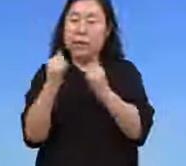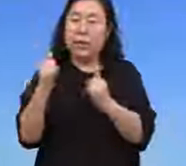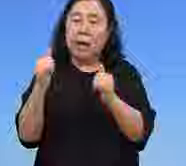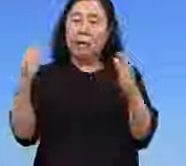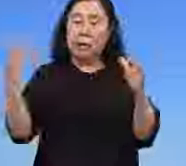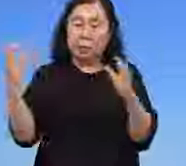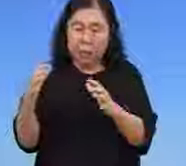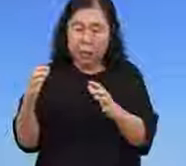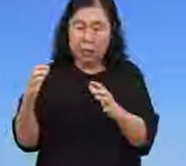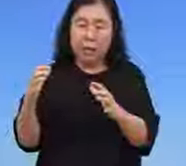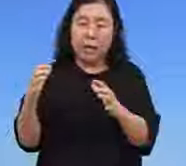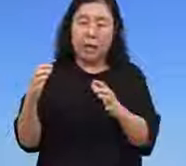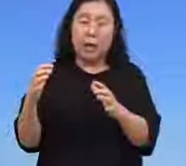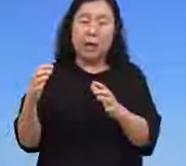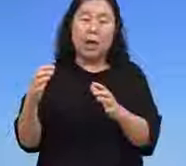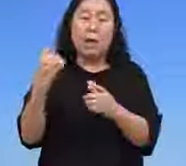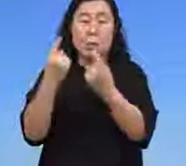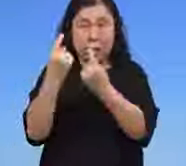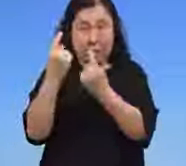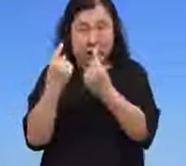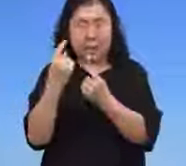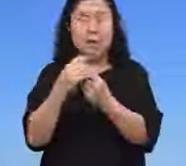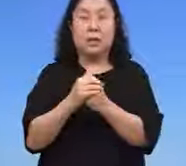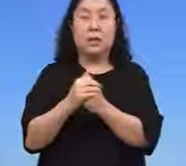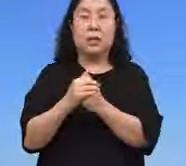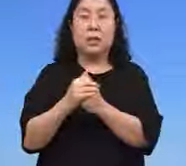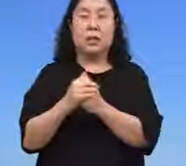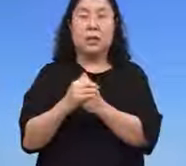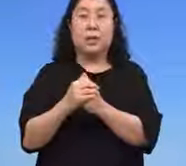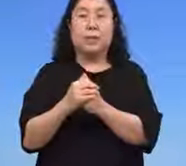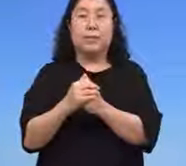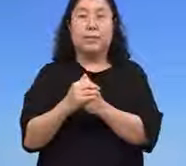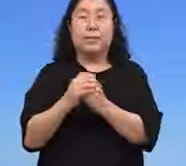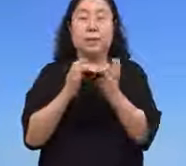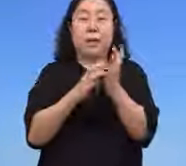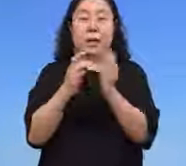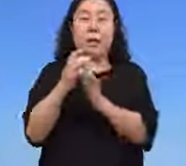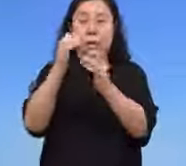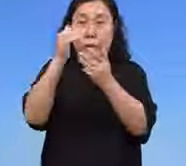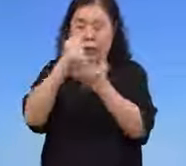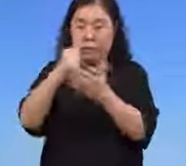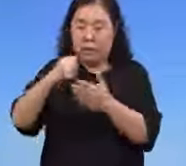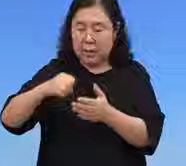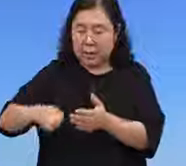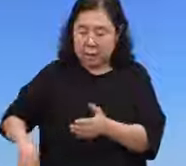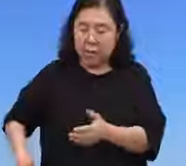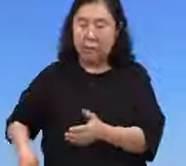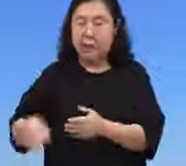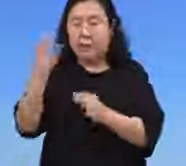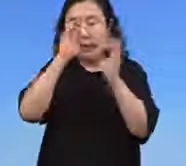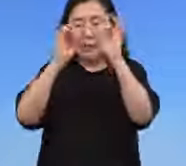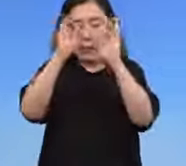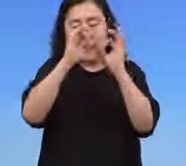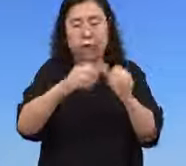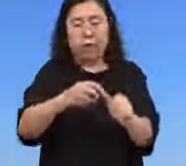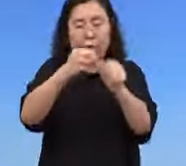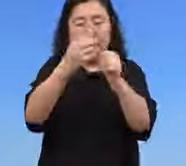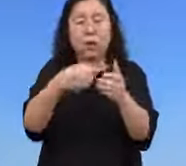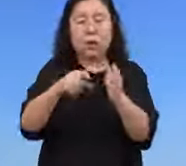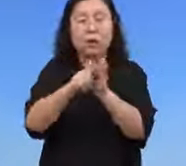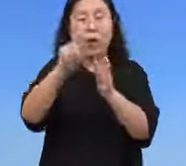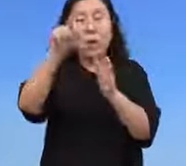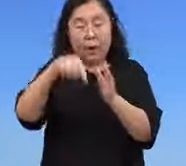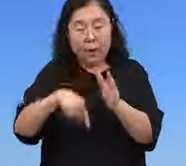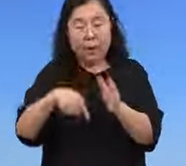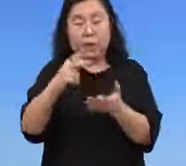명이 결산했나, 이거보다는 인자는 이런 것을 찾아 구원하러 왔다, 너희들도 이 마음을 회복하면